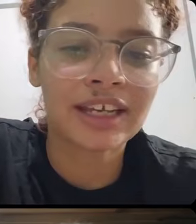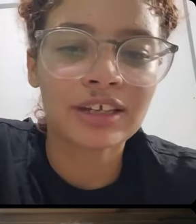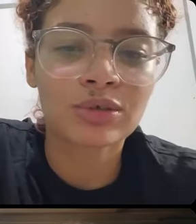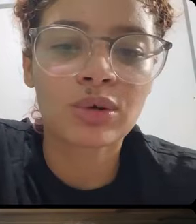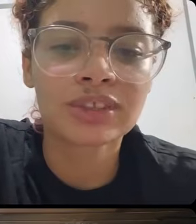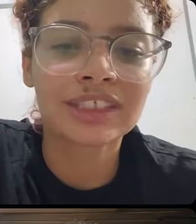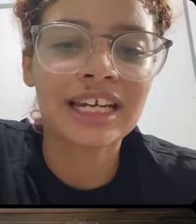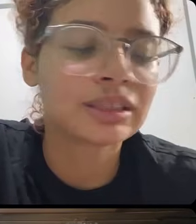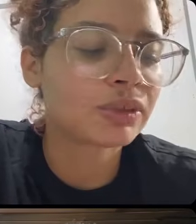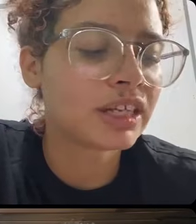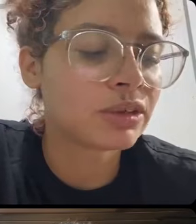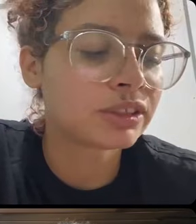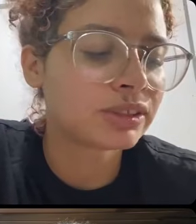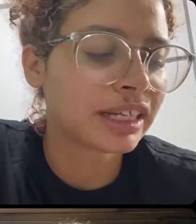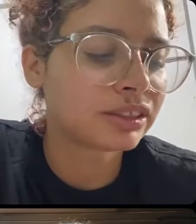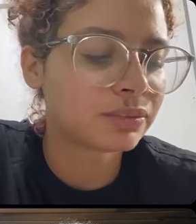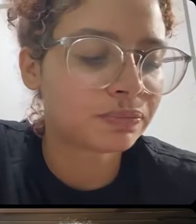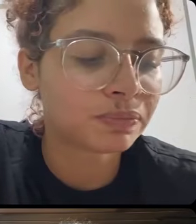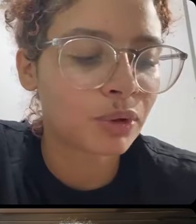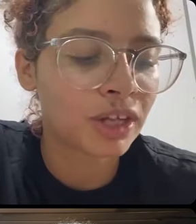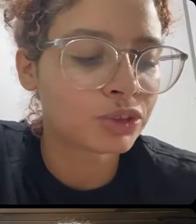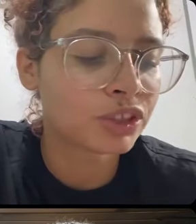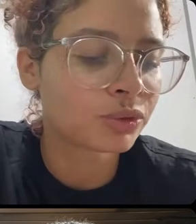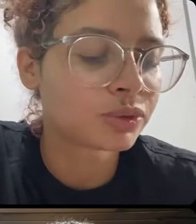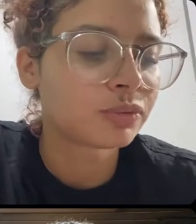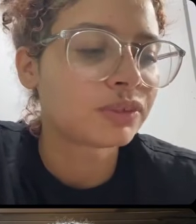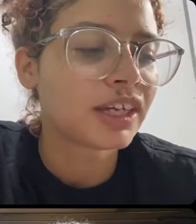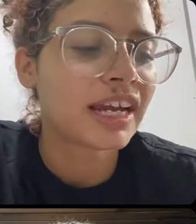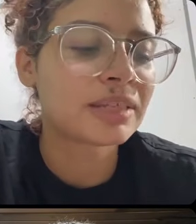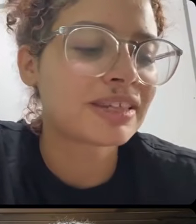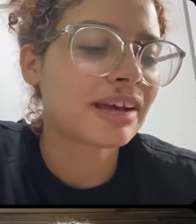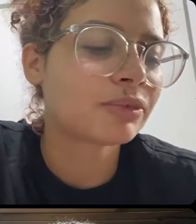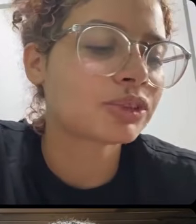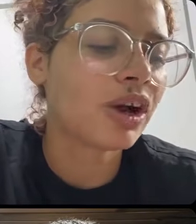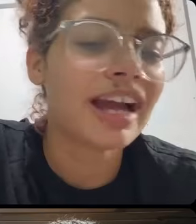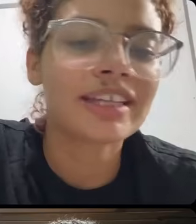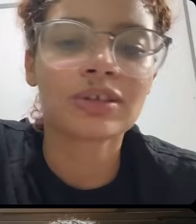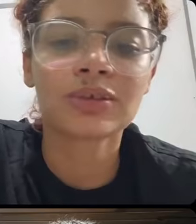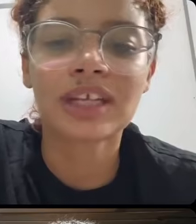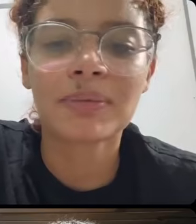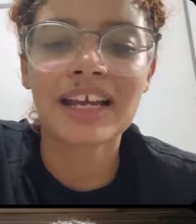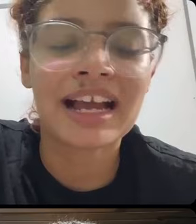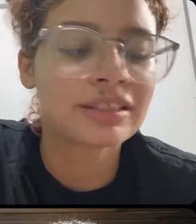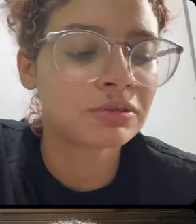de entender que os dons deles poderiam ser usados para o reino de Deus. Eles